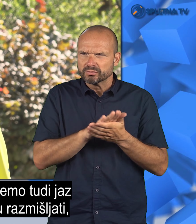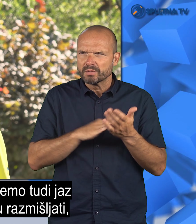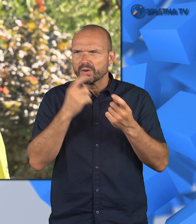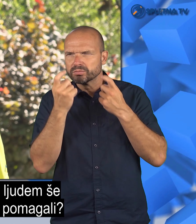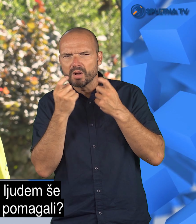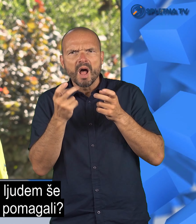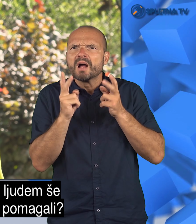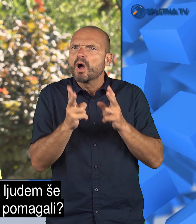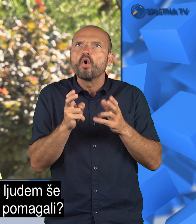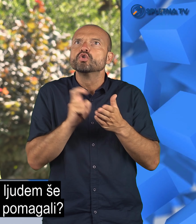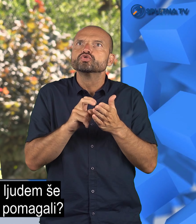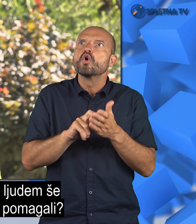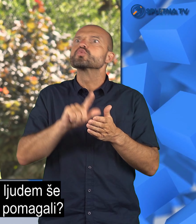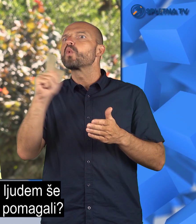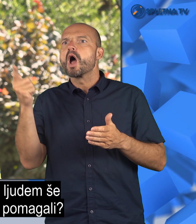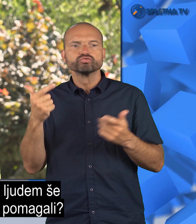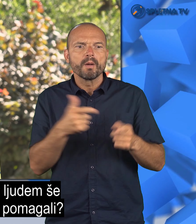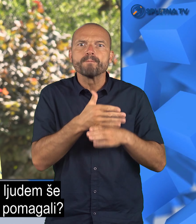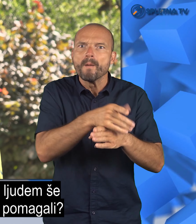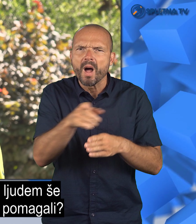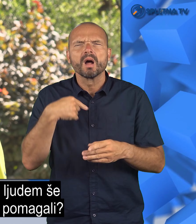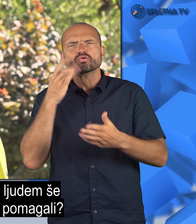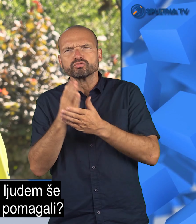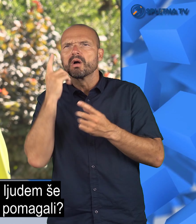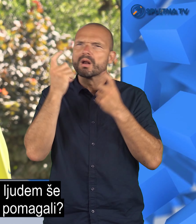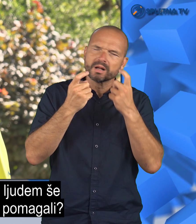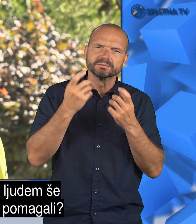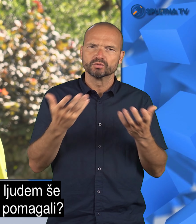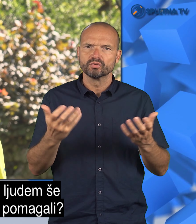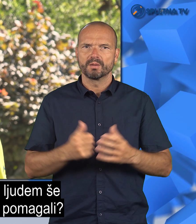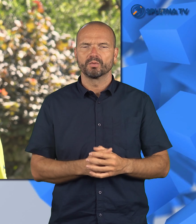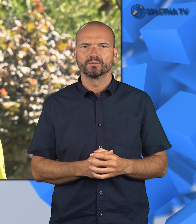začnemo razmišljati, kako bi tem ljudem še kako drugače pomagali.